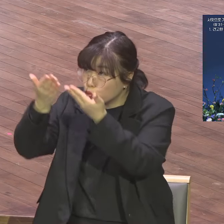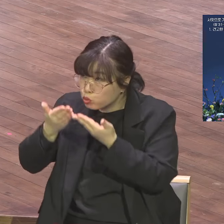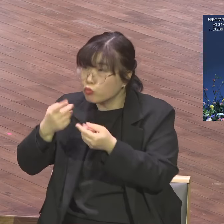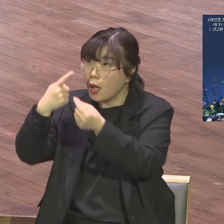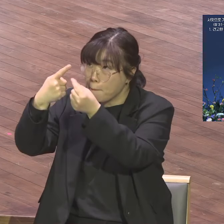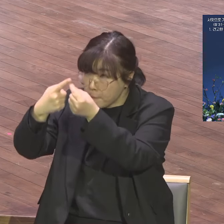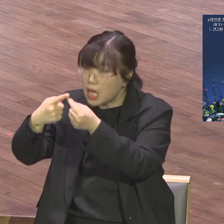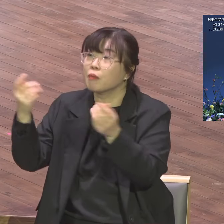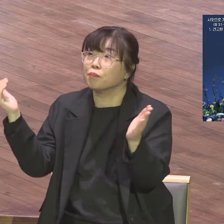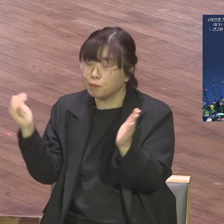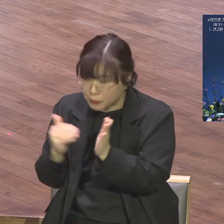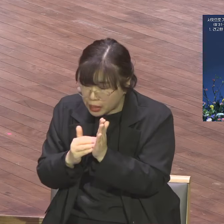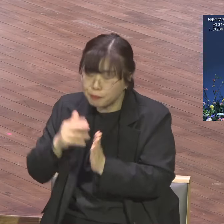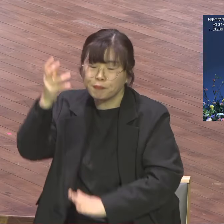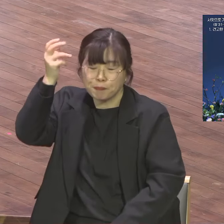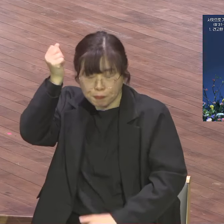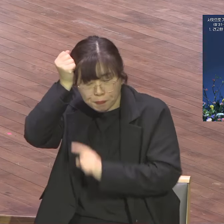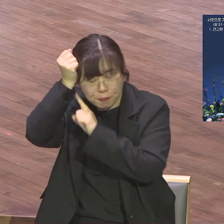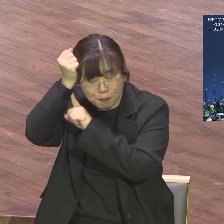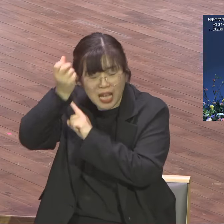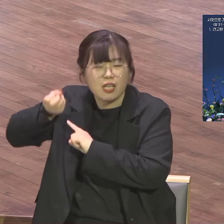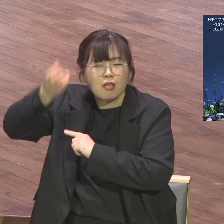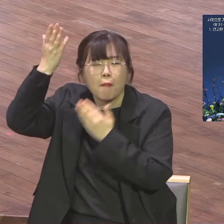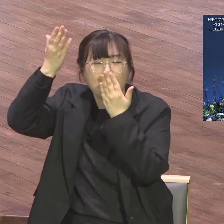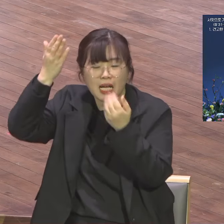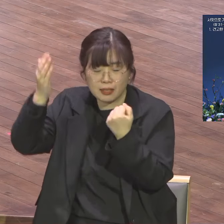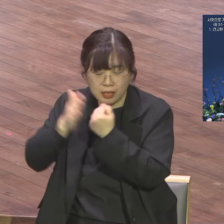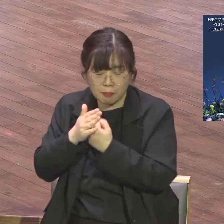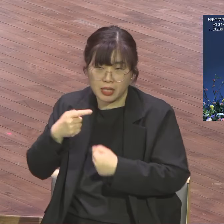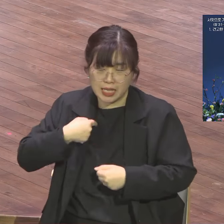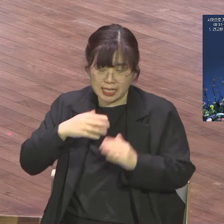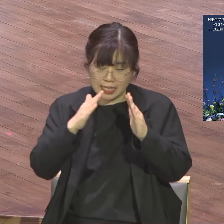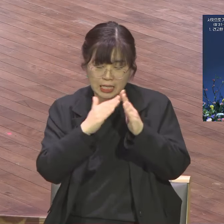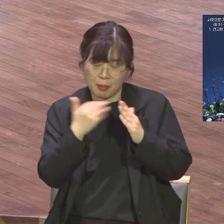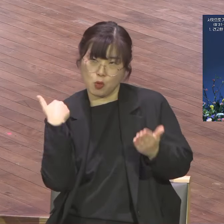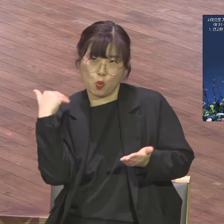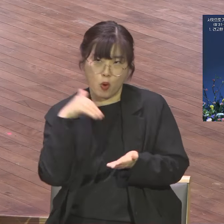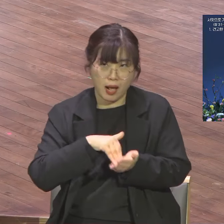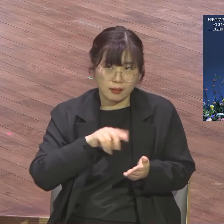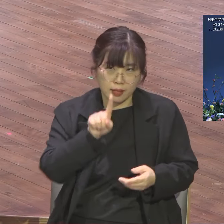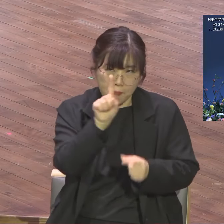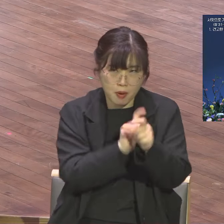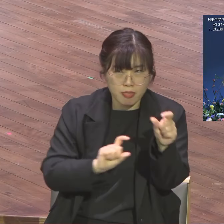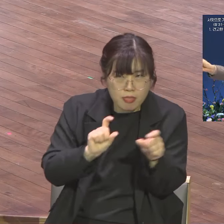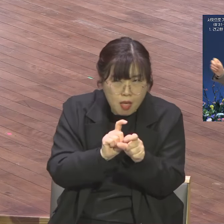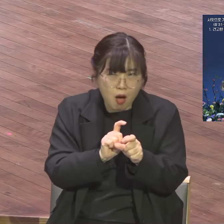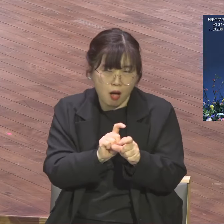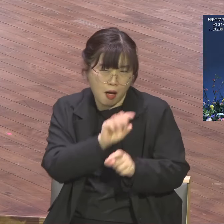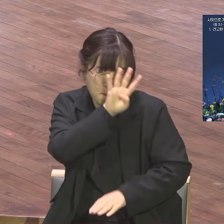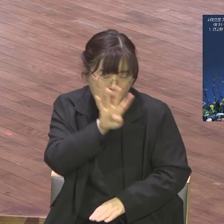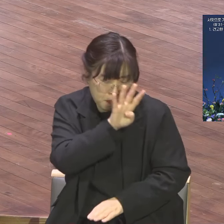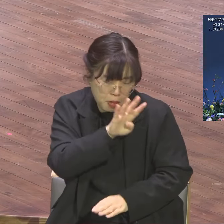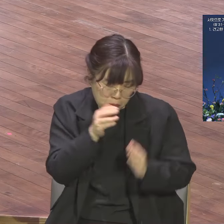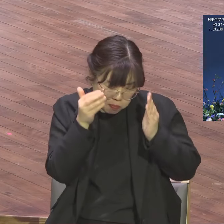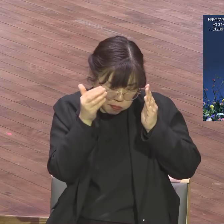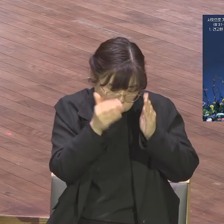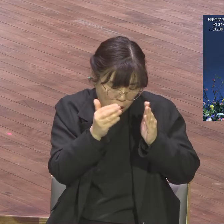듣고 아는 거 알지. 그런데 막상 한 번 듣고 아, 이해됐다고 시험 칠 때 그 시험 나옵니까?